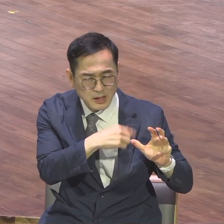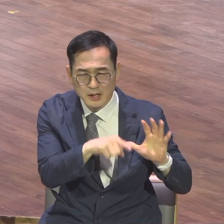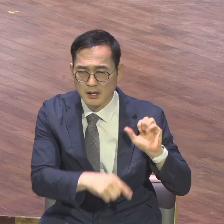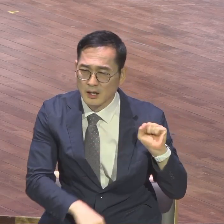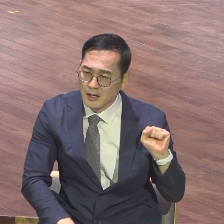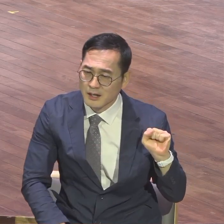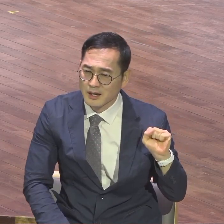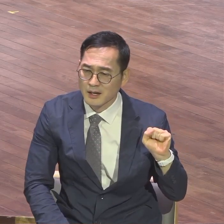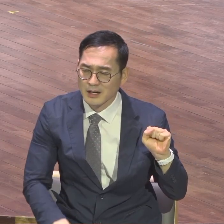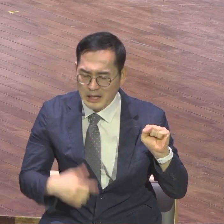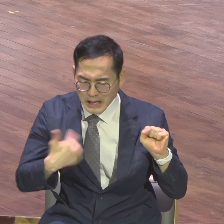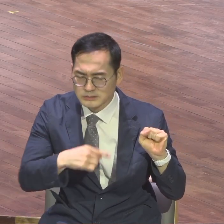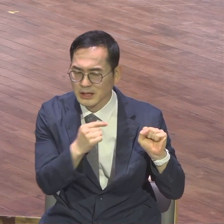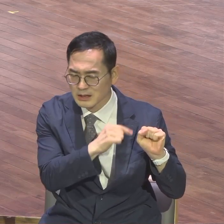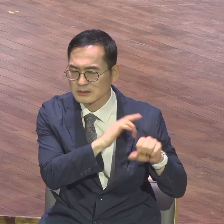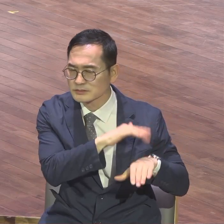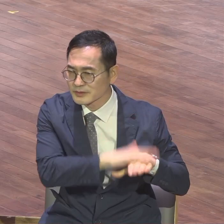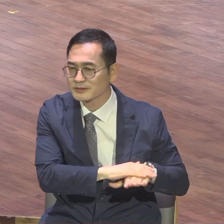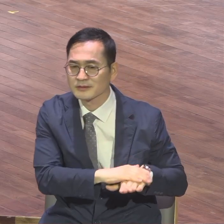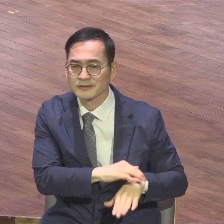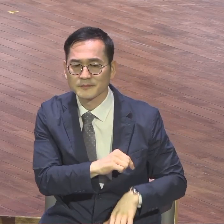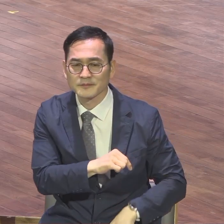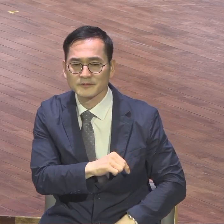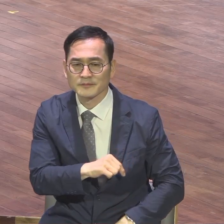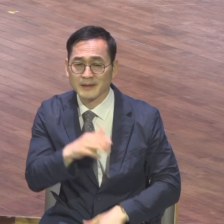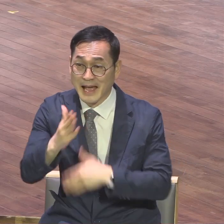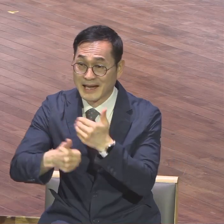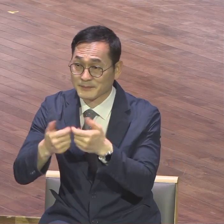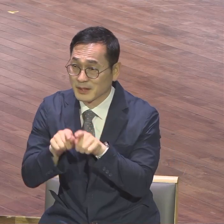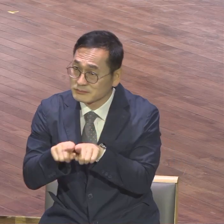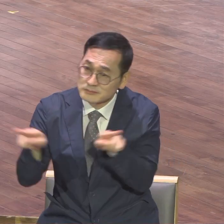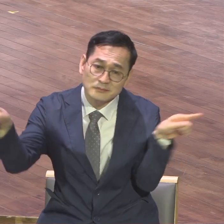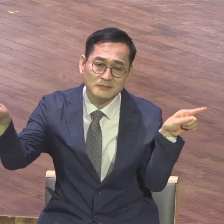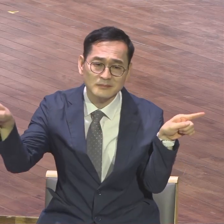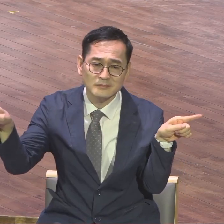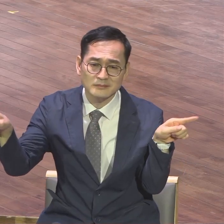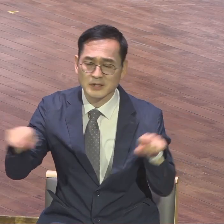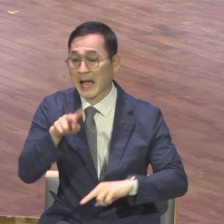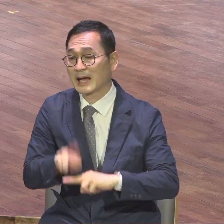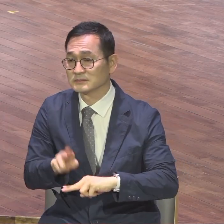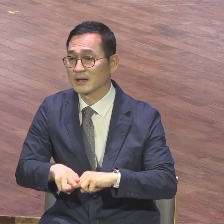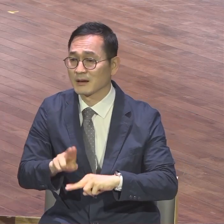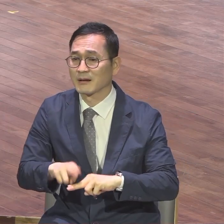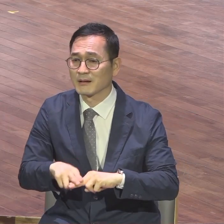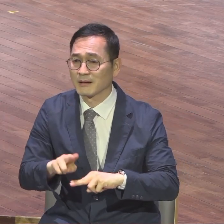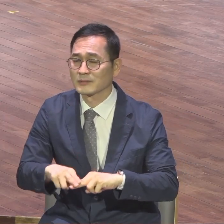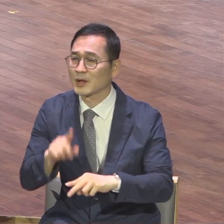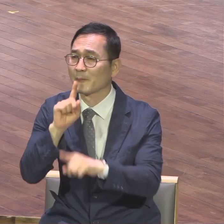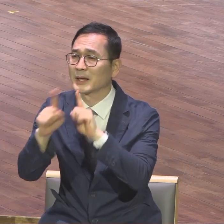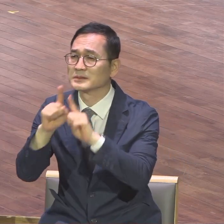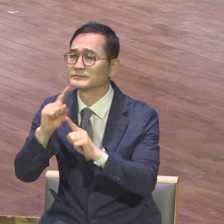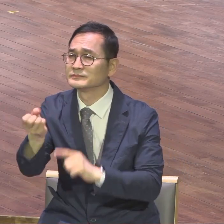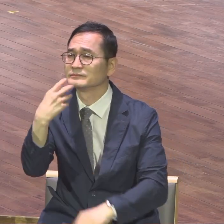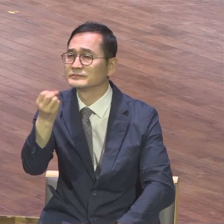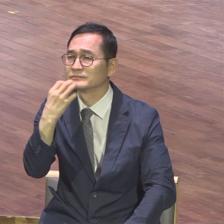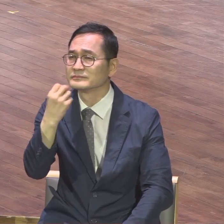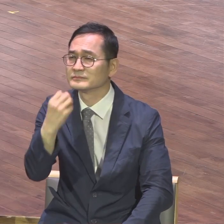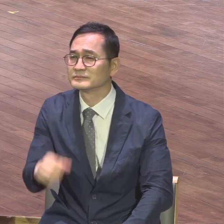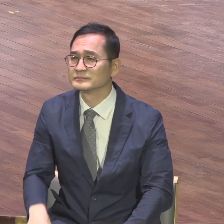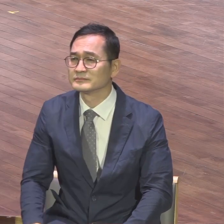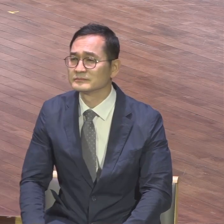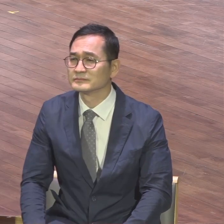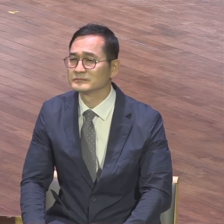게 소원이니까 하나님과 정반대니까 앉아있는데도 아무런 은혜 못 받아. 전혀